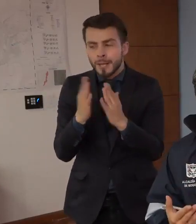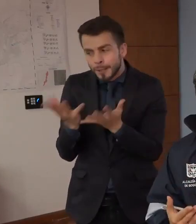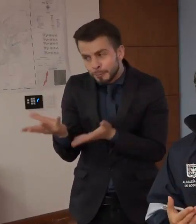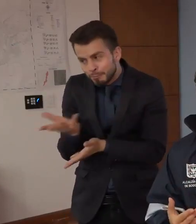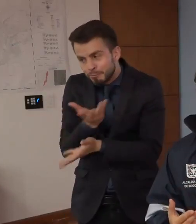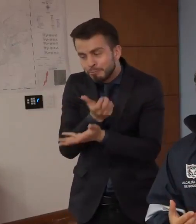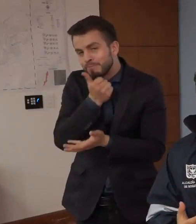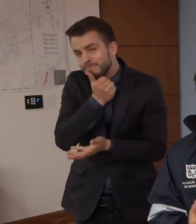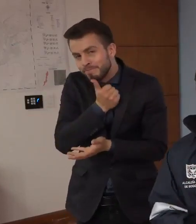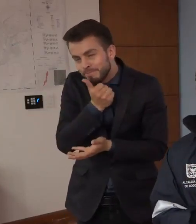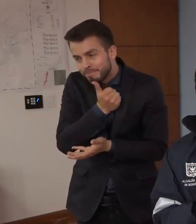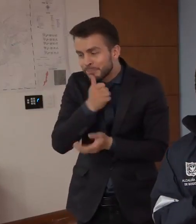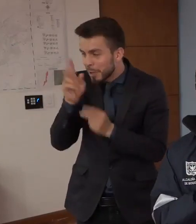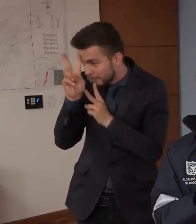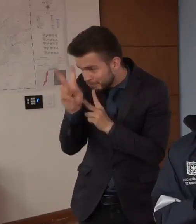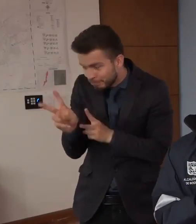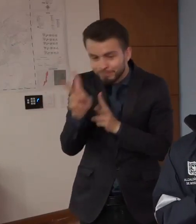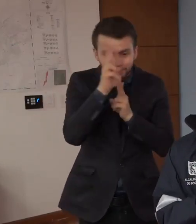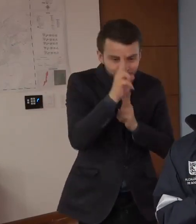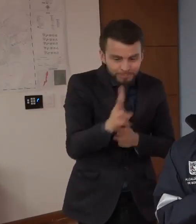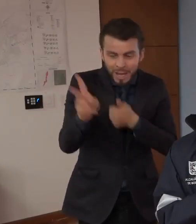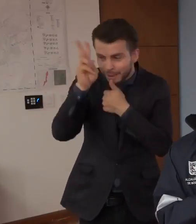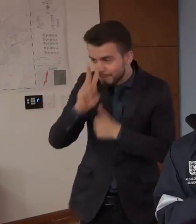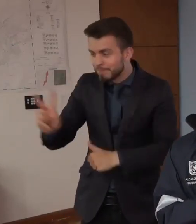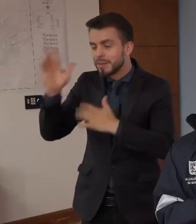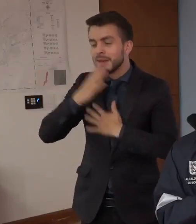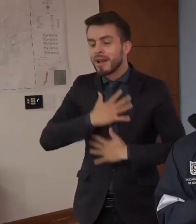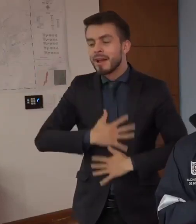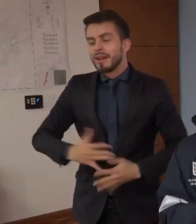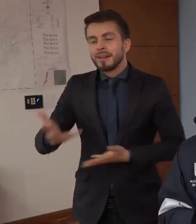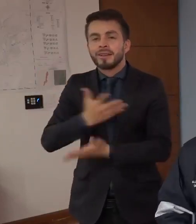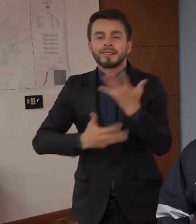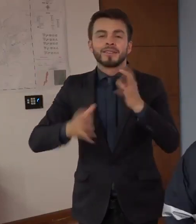compartir mucho tiempo juntos. Pero todo va a salir bien. Muchas gracias.